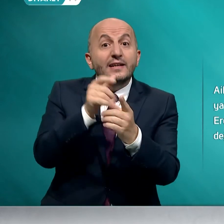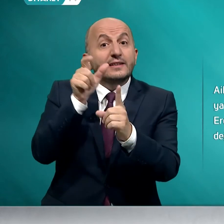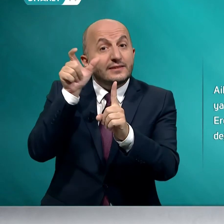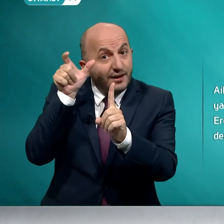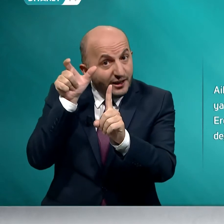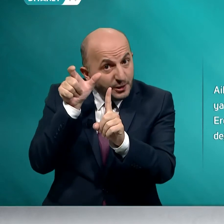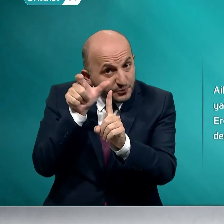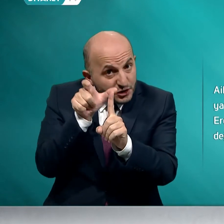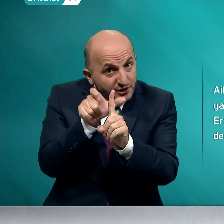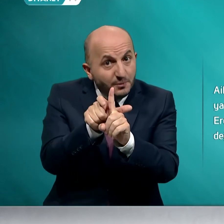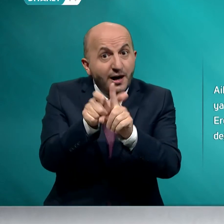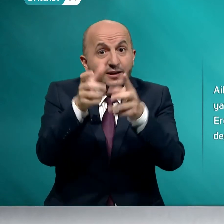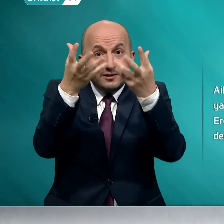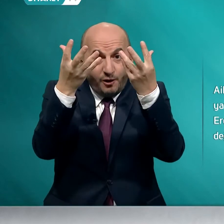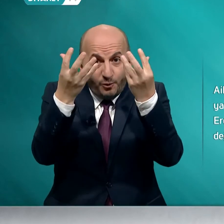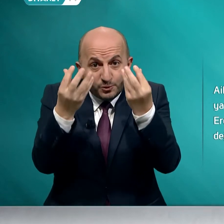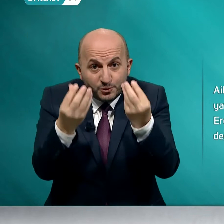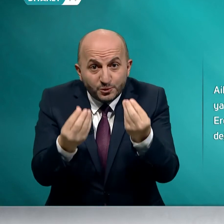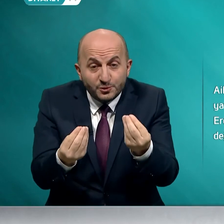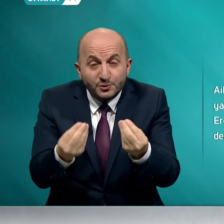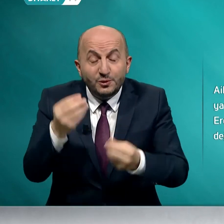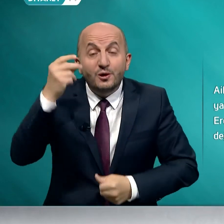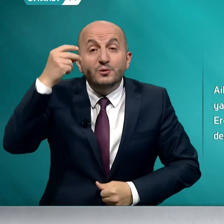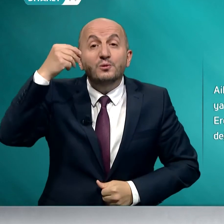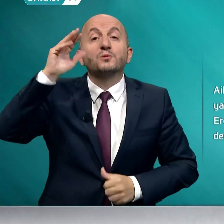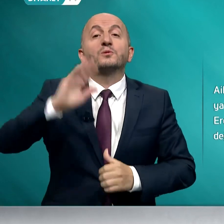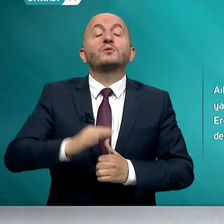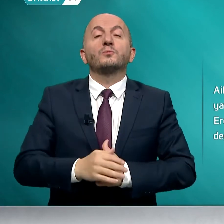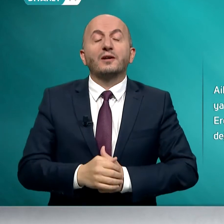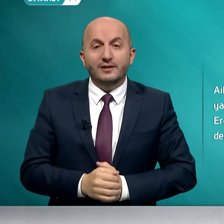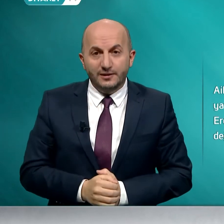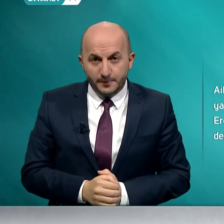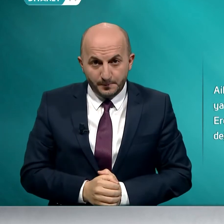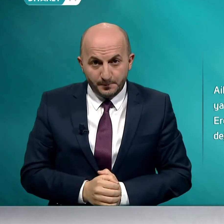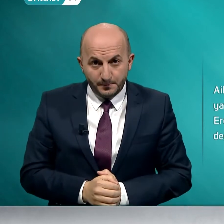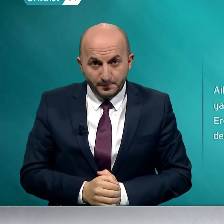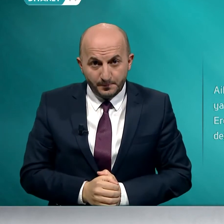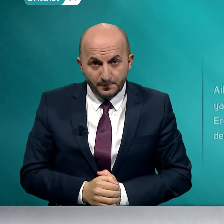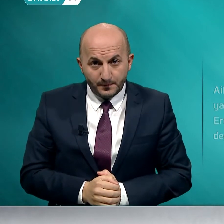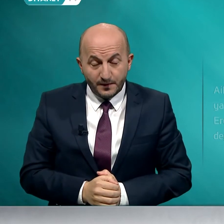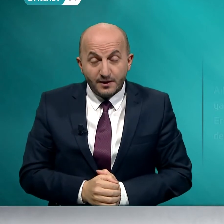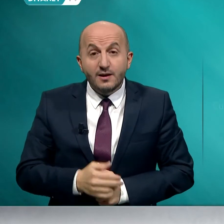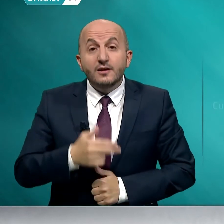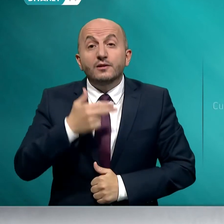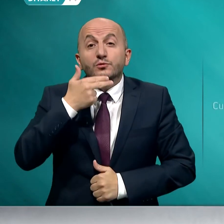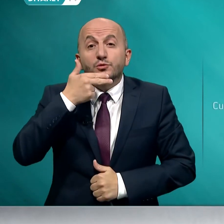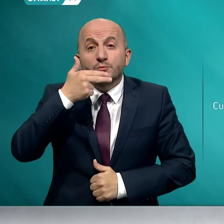değerlerimize sahip çıkmakla olduğunu unutmayalım.